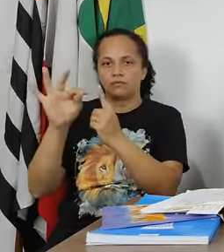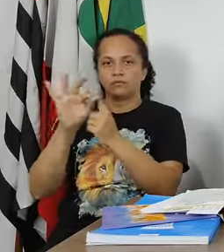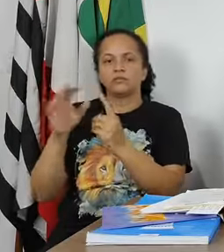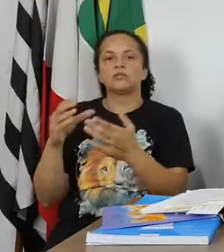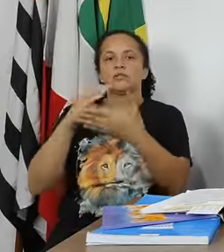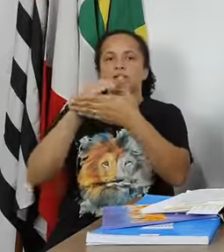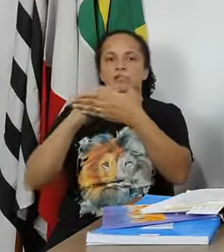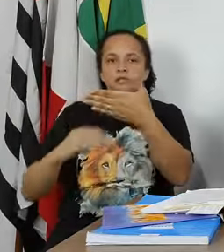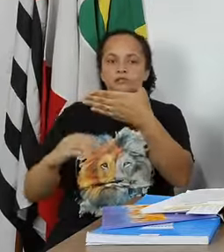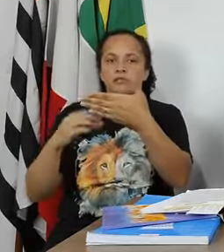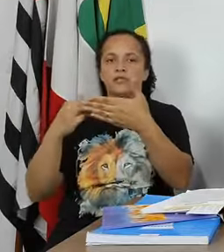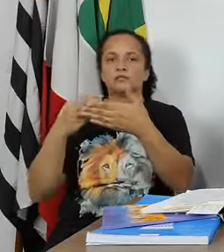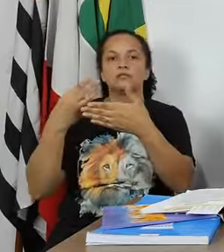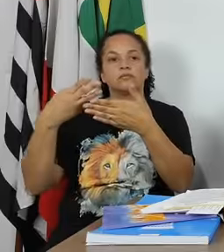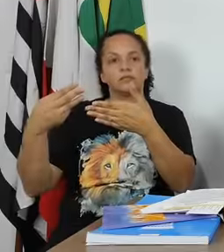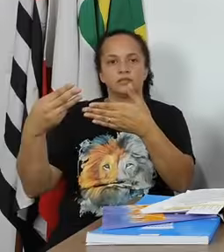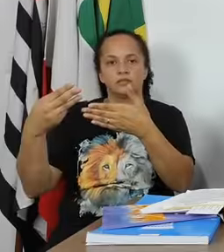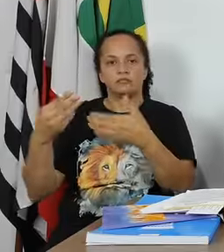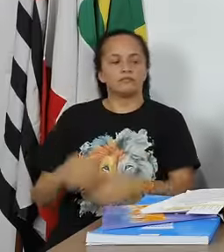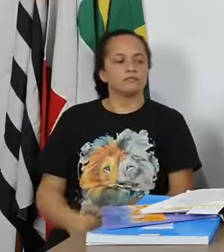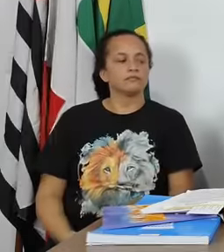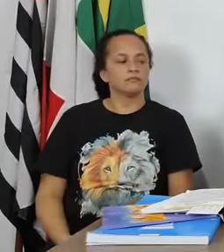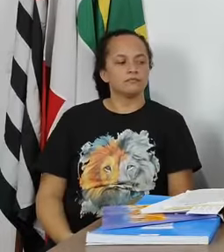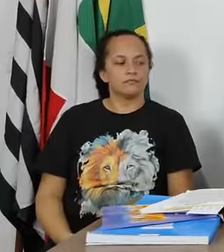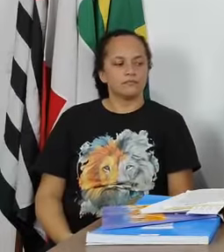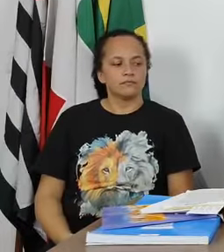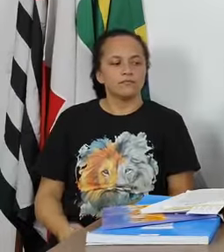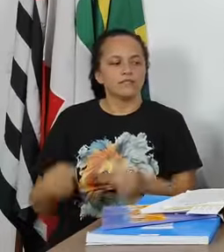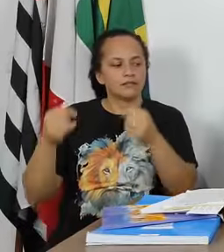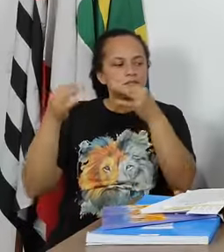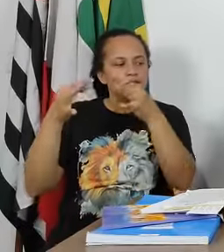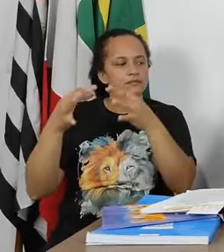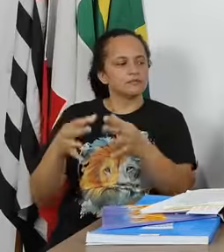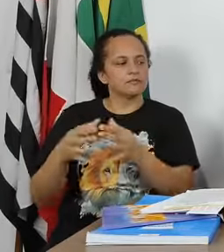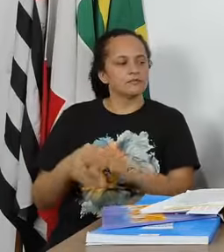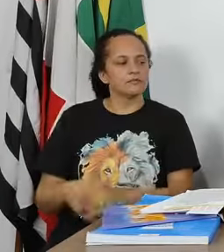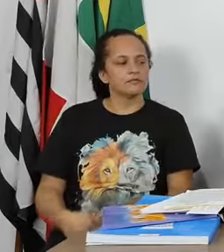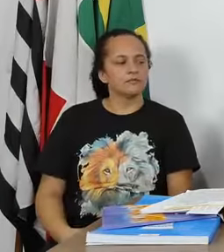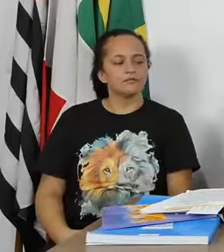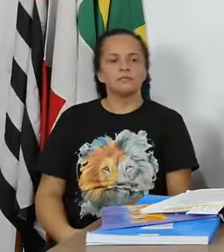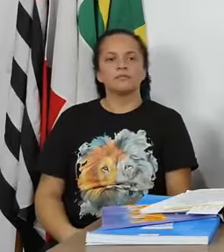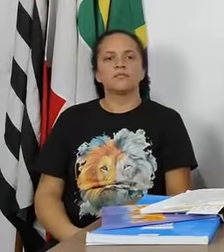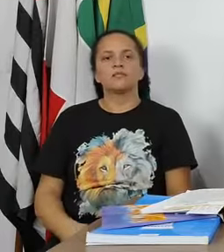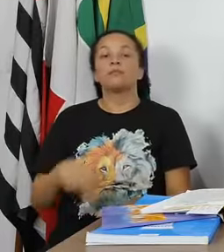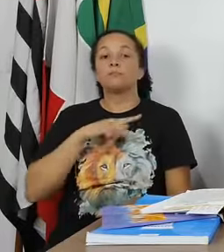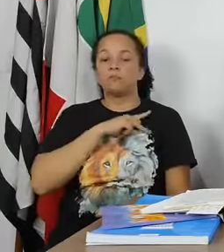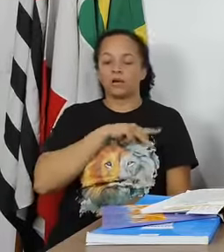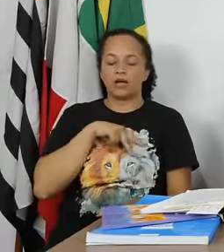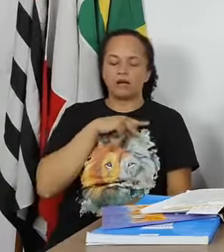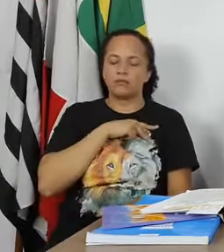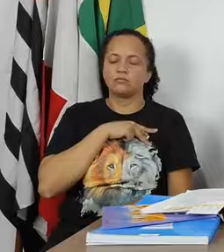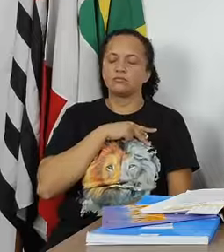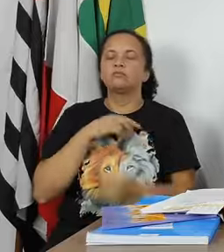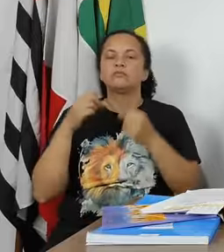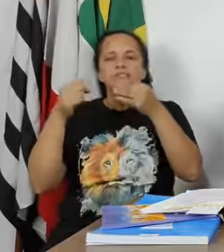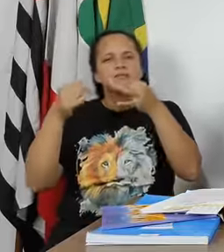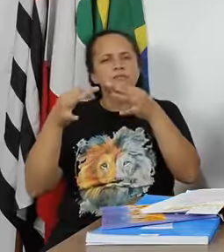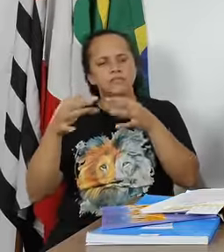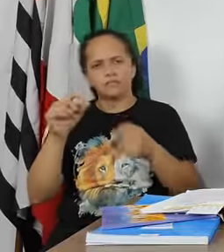Aí já é um detalhamento, não é mais Jesus, né? E sim o apóstolo Paulo falando sobre esses